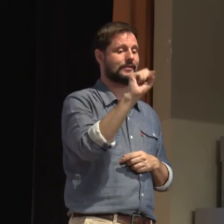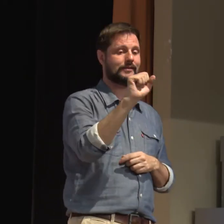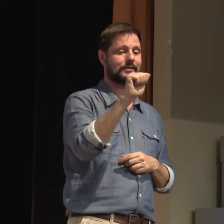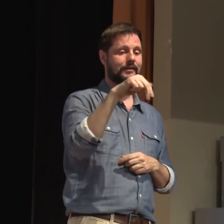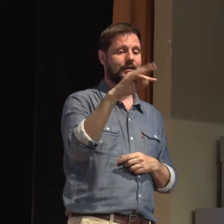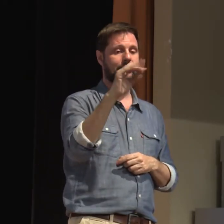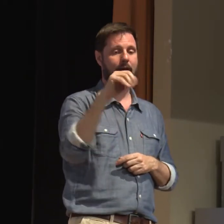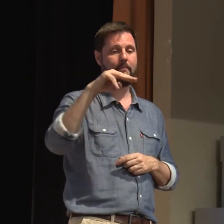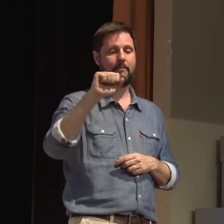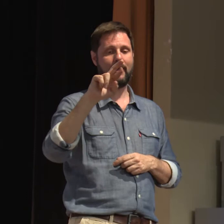vestibular,